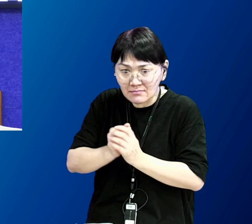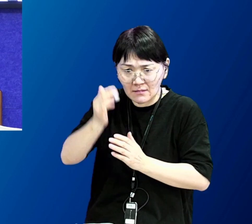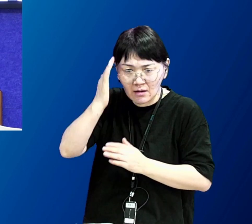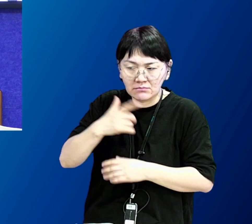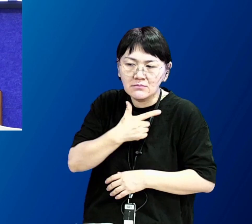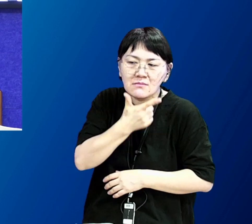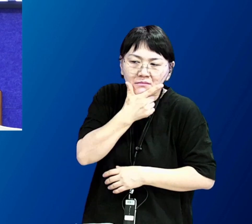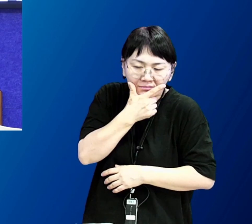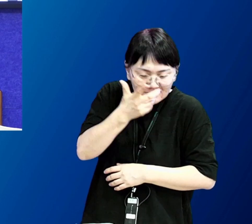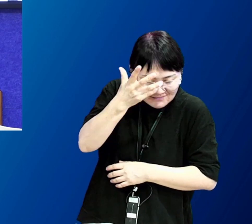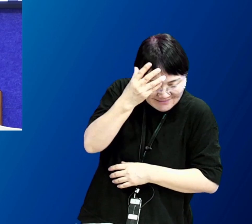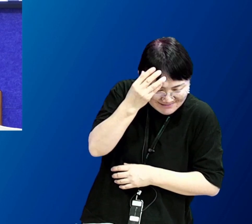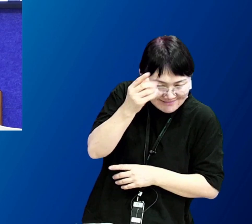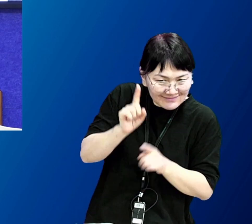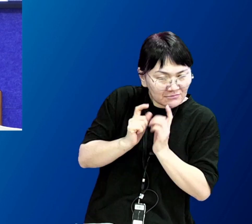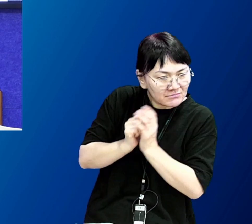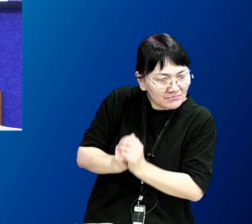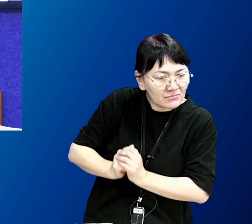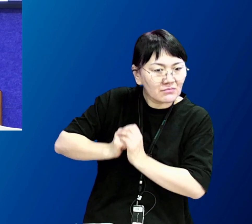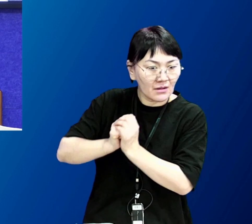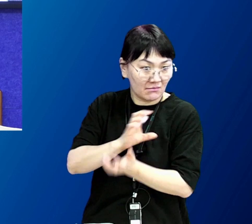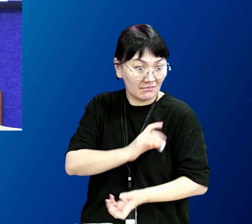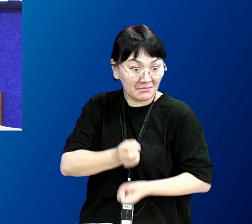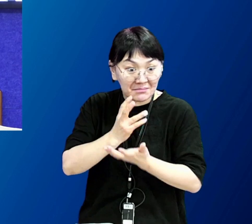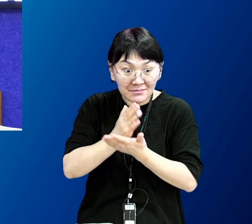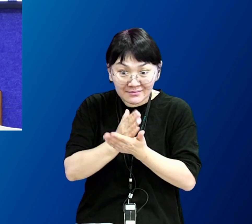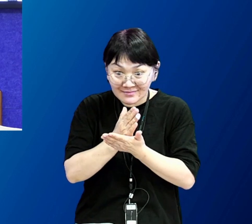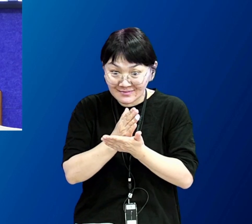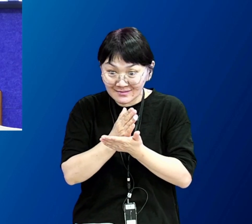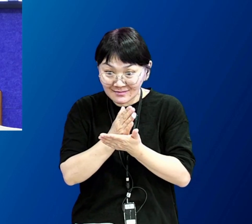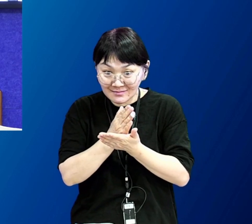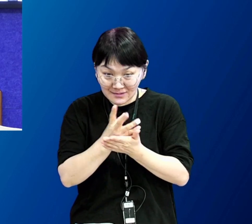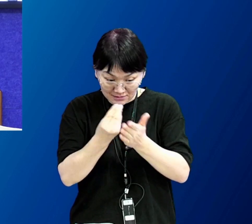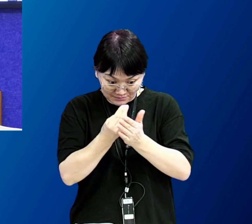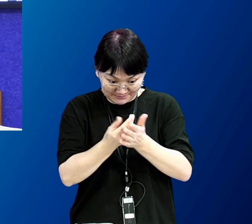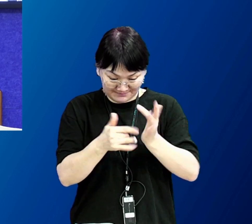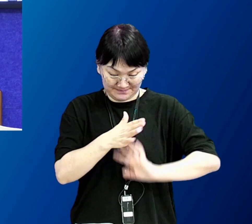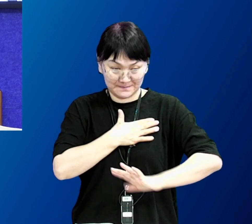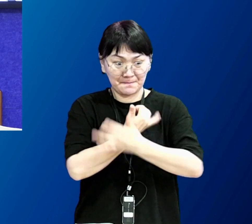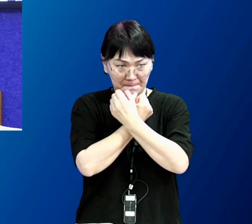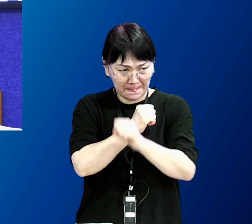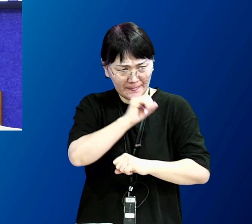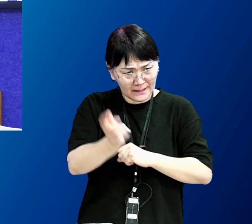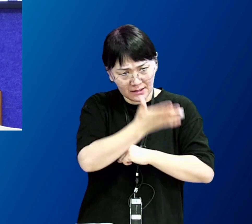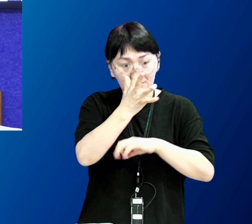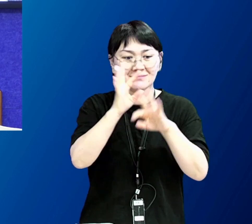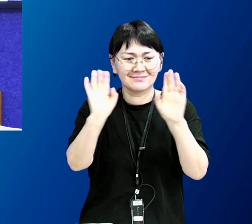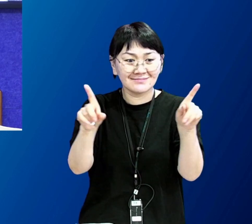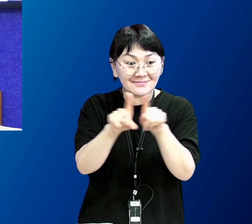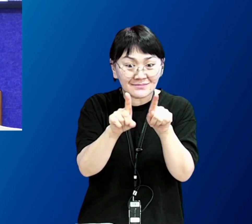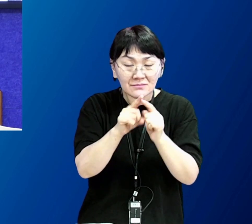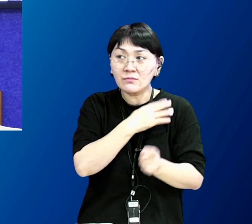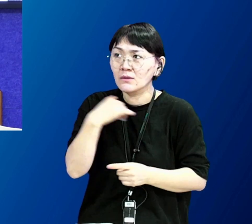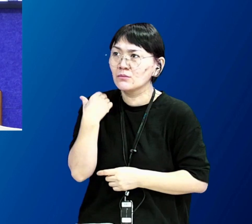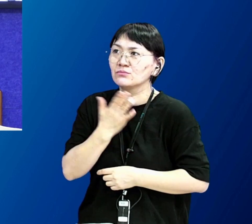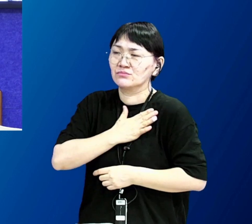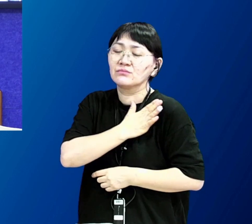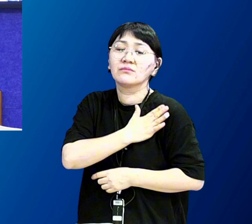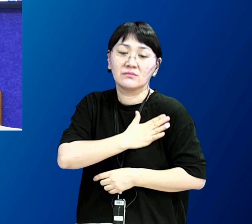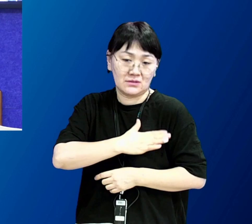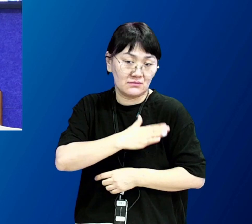буюу тэр хүнийг хүндлэх сэтгэл байдаг үстэ. Аварлыг авсан хүн ч гэсэндэ эзнийг